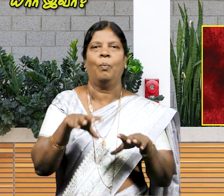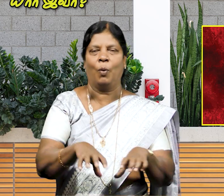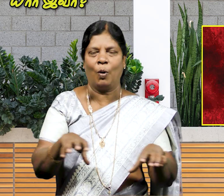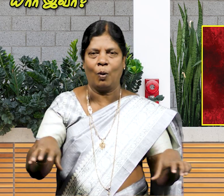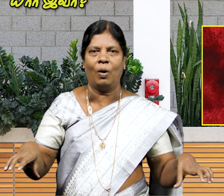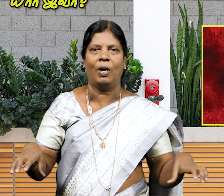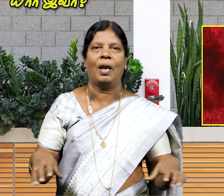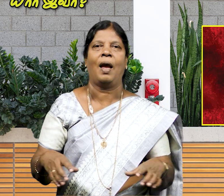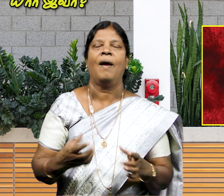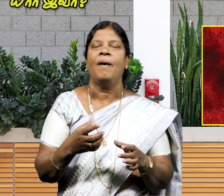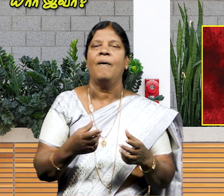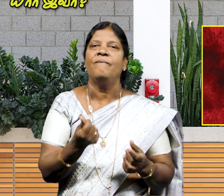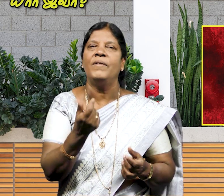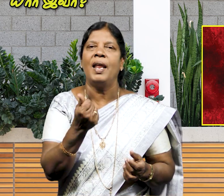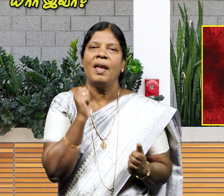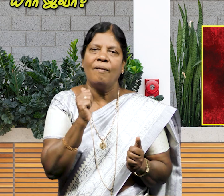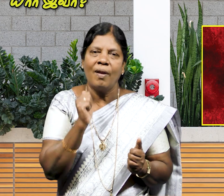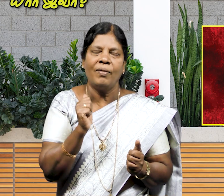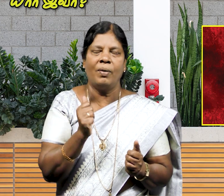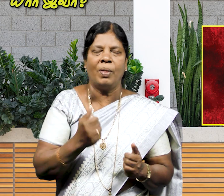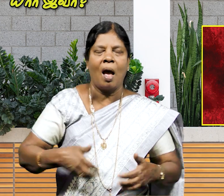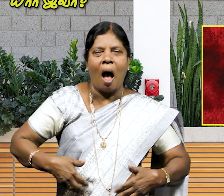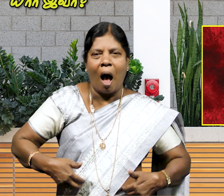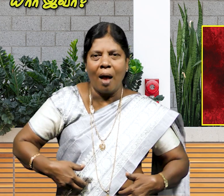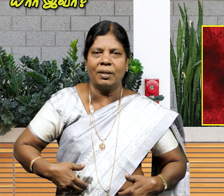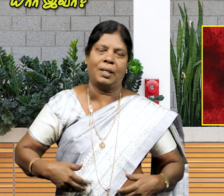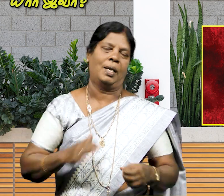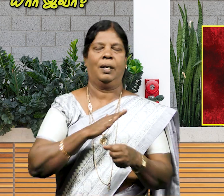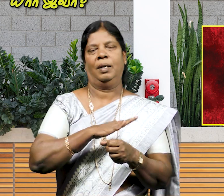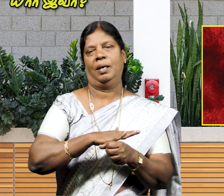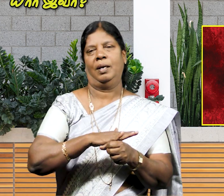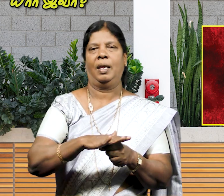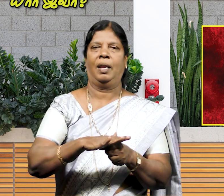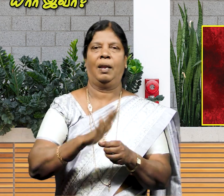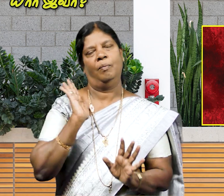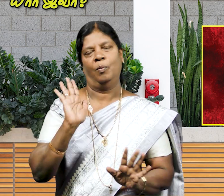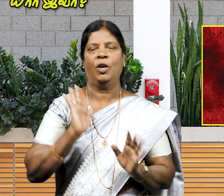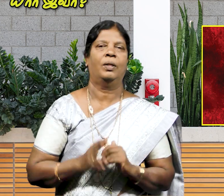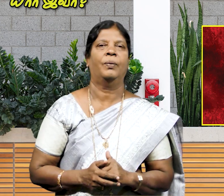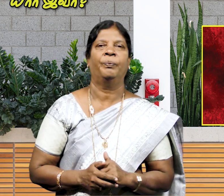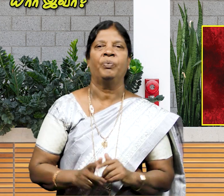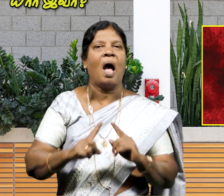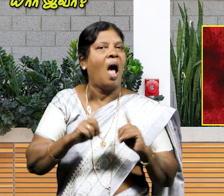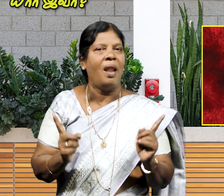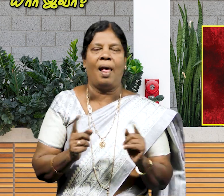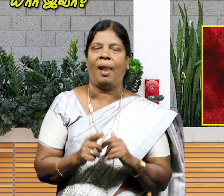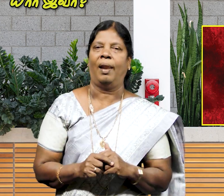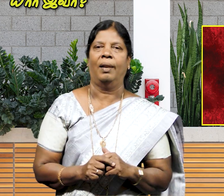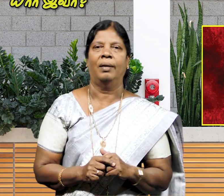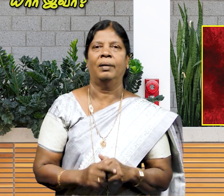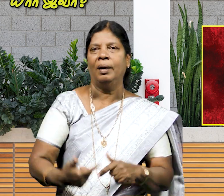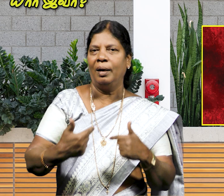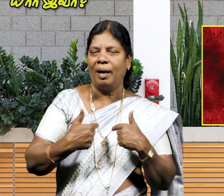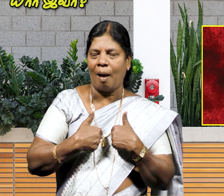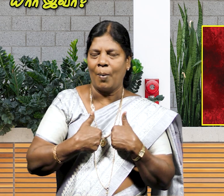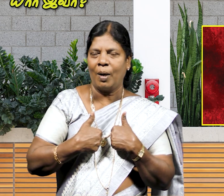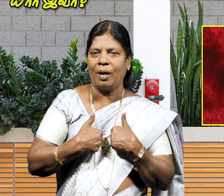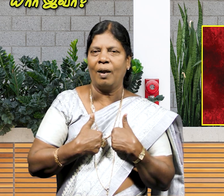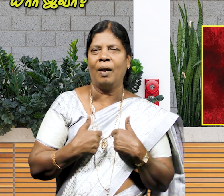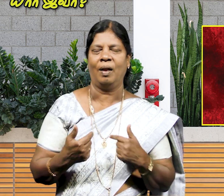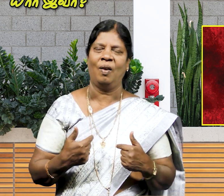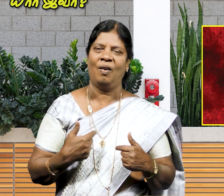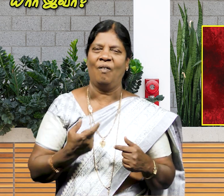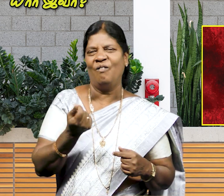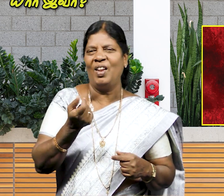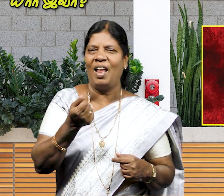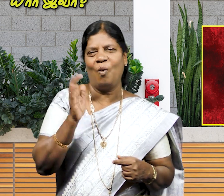பலவற்றின் விலைகளை அறிய வேண்டும் என்ற விருப்பமும் இருக்கிறது, அது நிறைவேறவும் செய்கிறது. ஆனால்